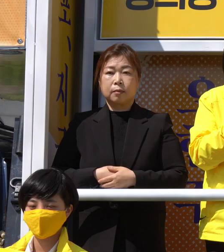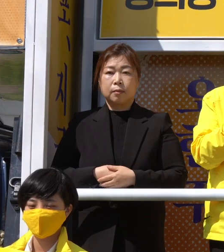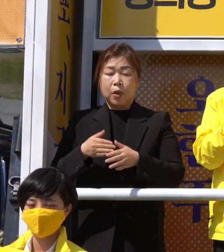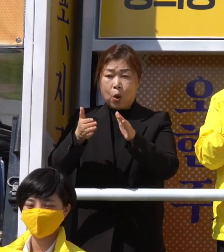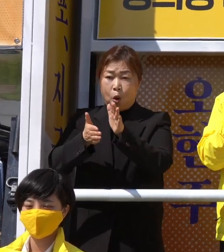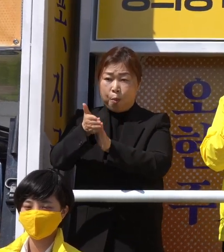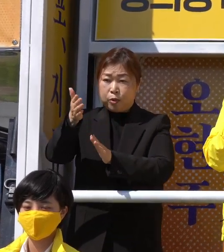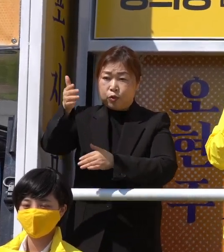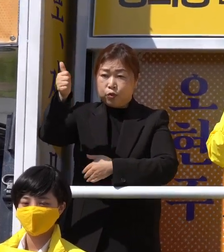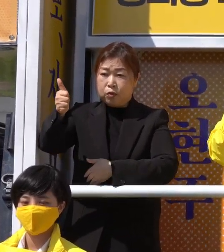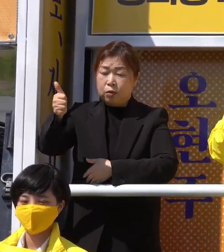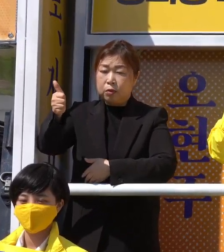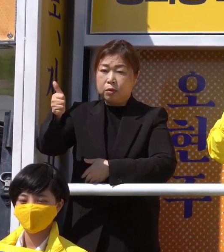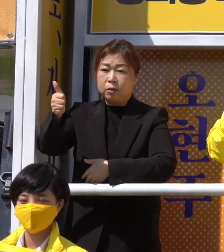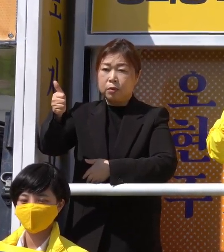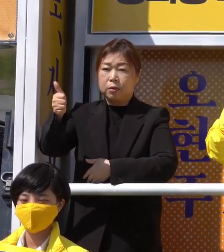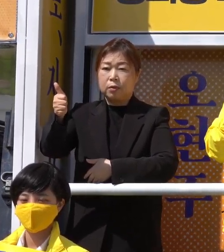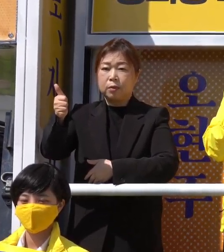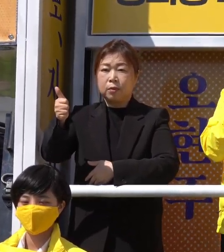건물주들이